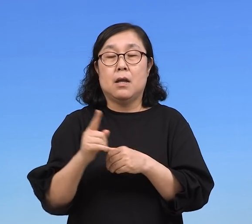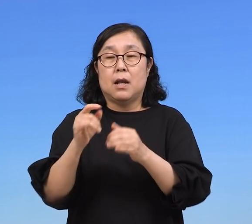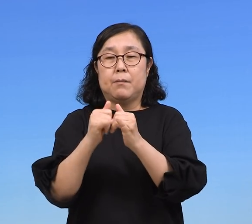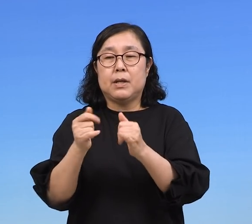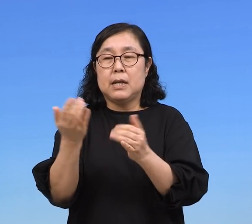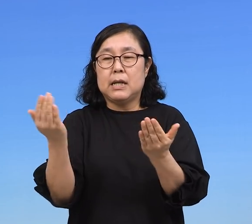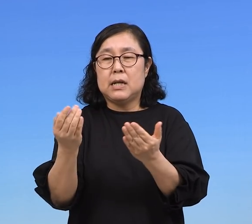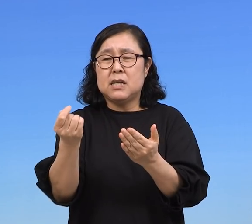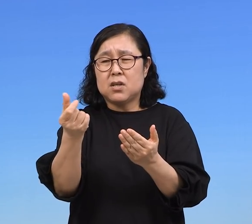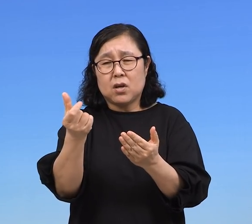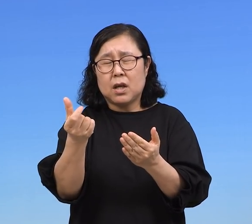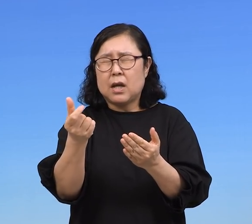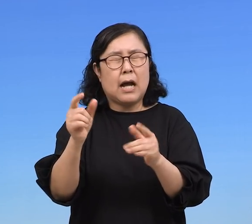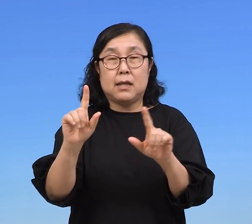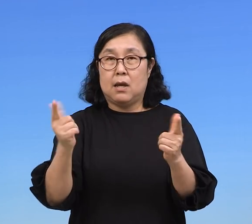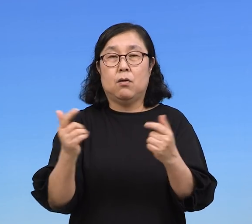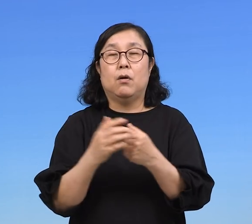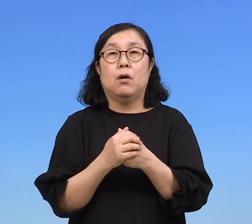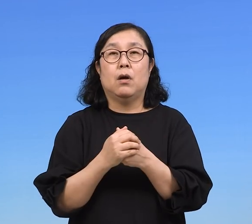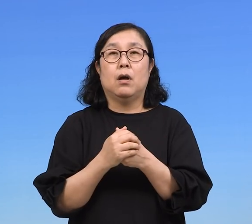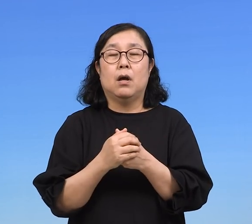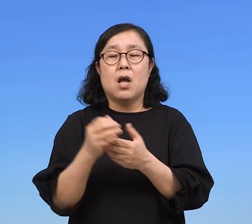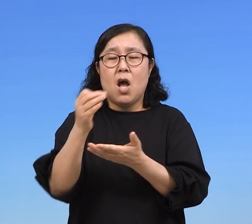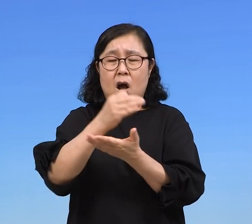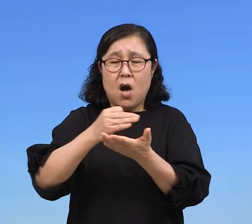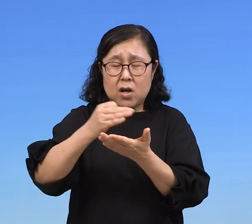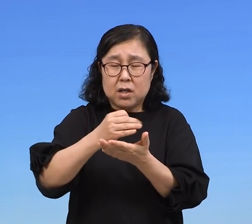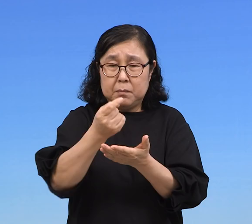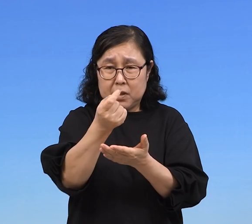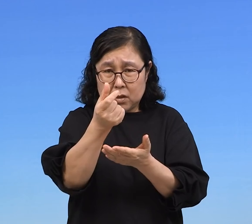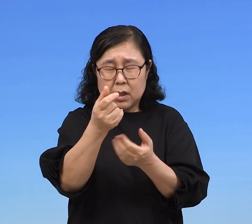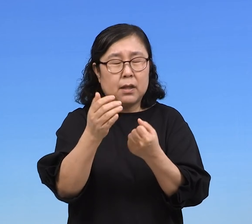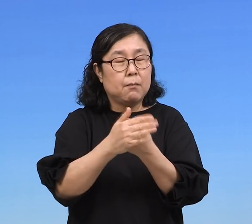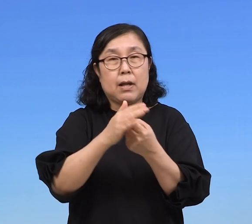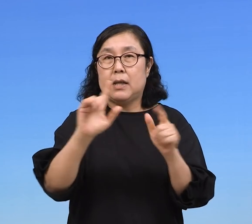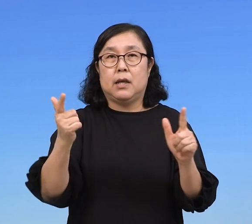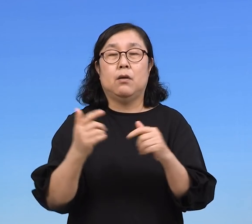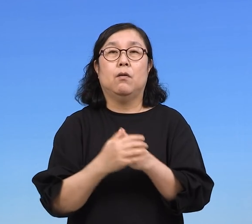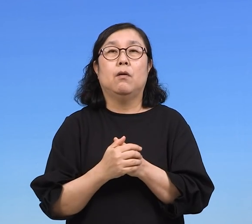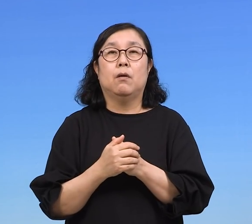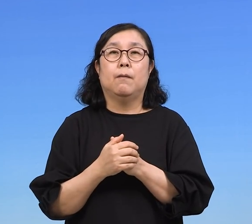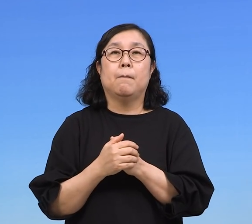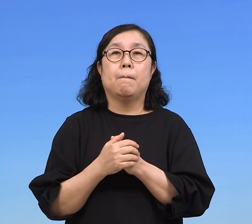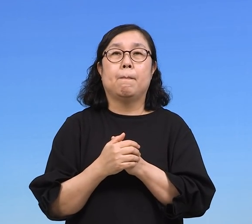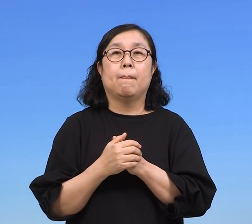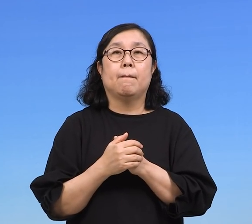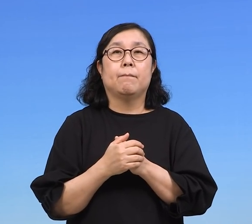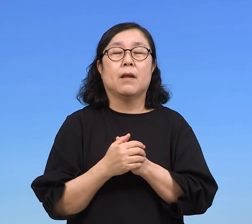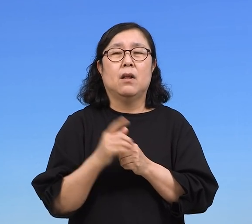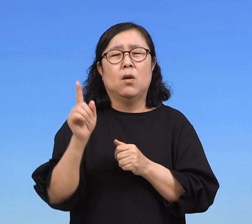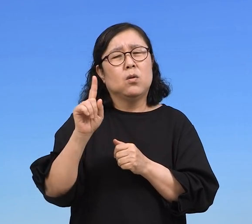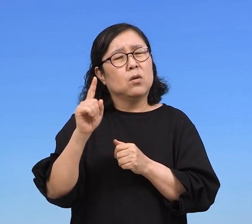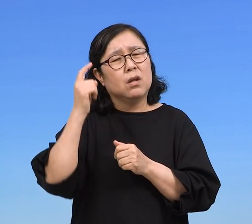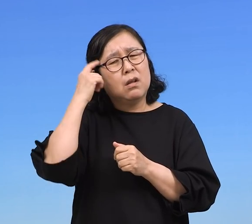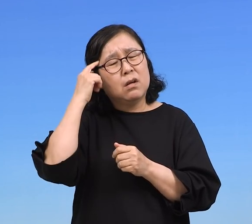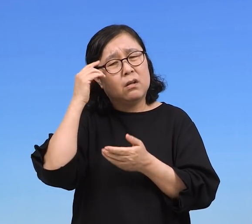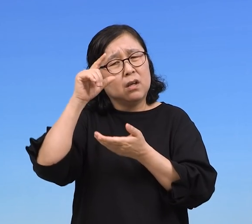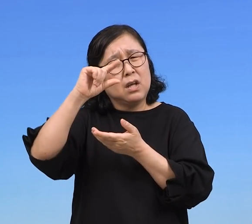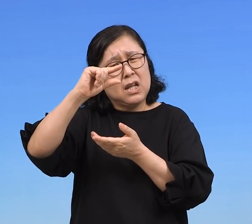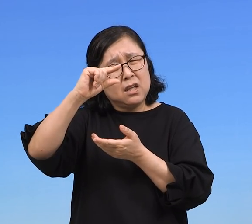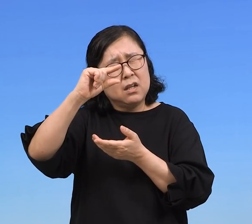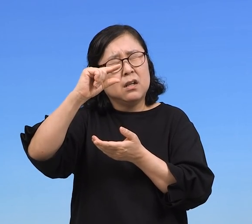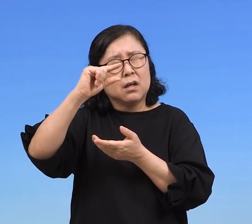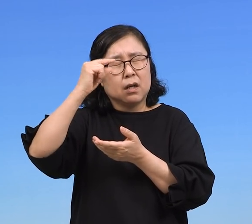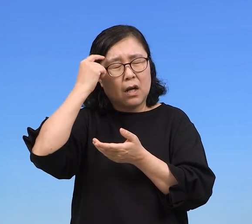그분들이 일을 적게 해서 그런 것도 아니고 헌금을 적게 해서도 그런 게 아니고 어떻게 이렇게